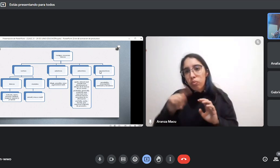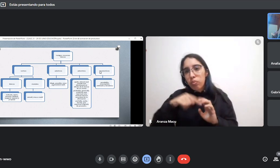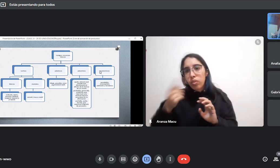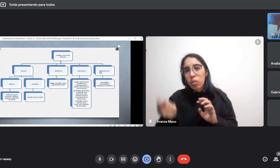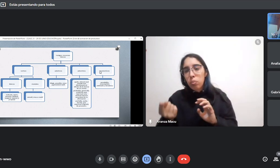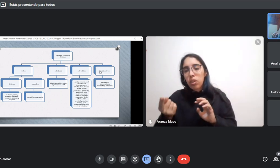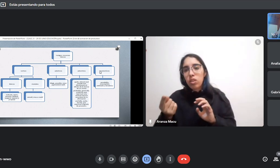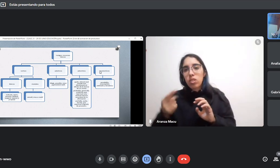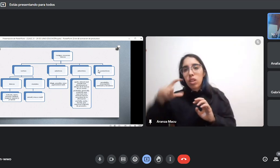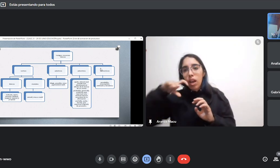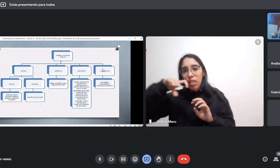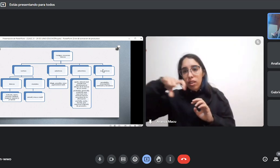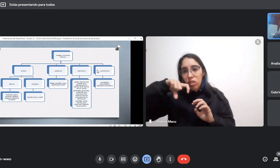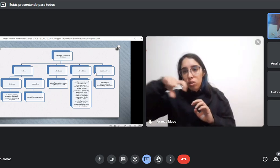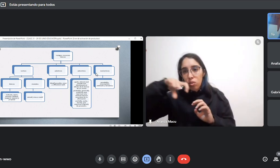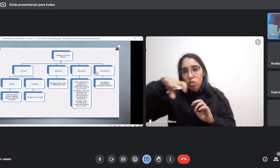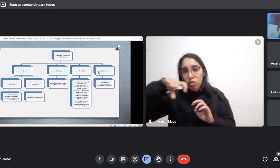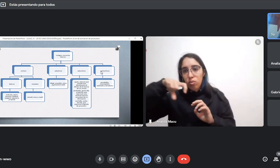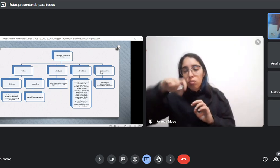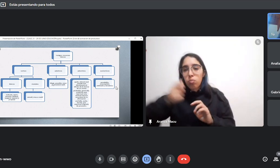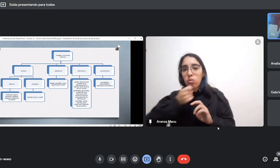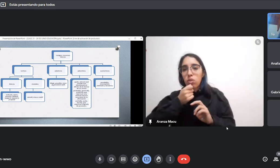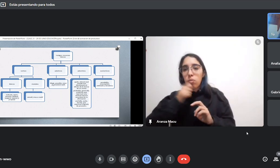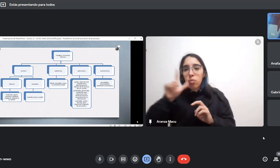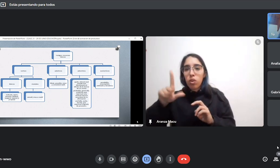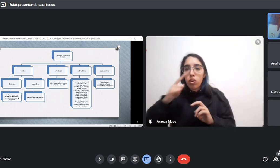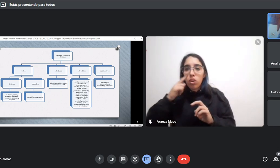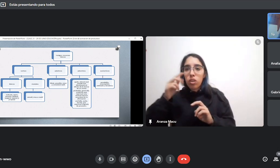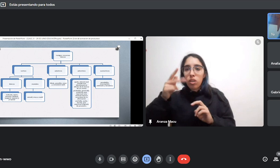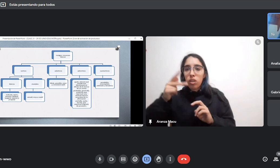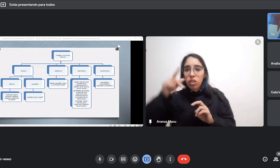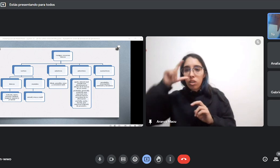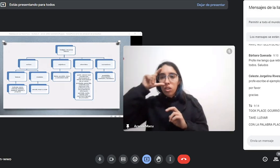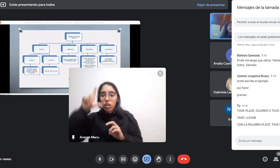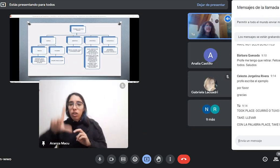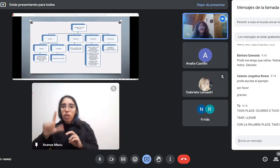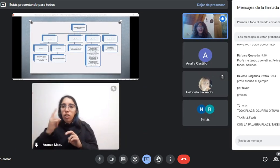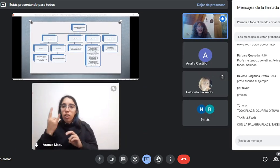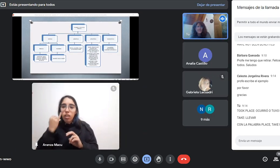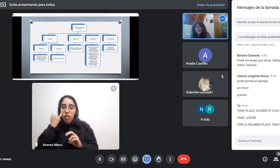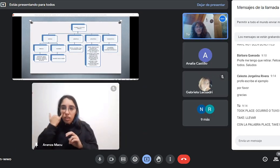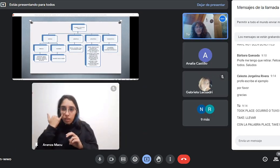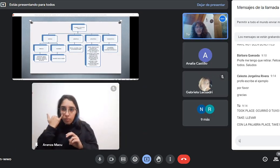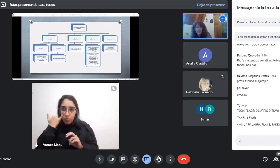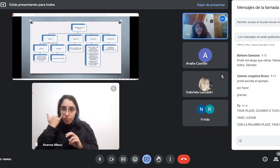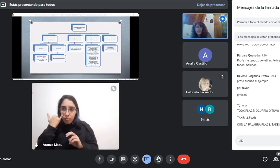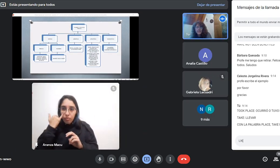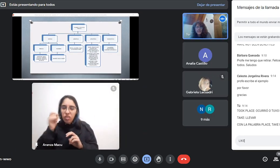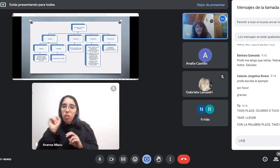probable. Este es muy el que está acá. Acá lo pongo en el chat.